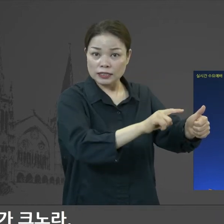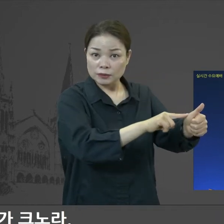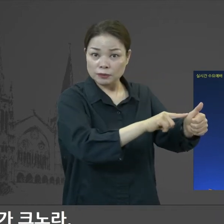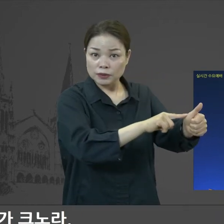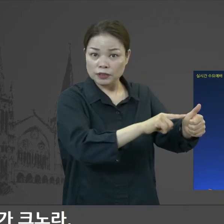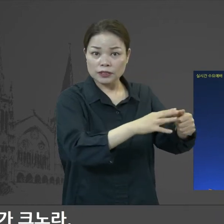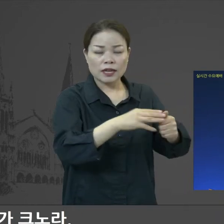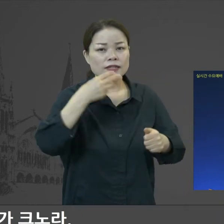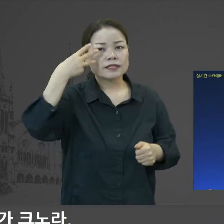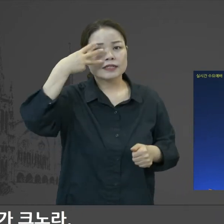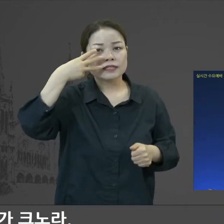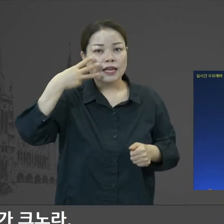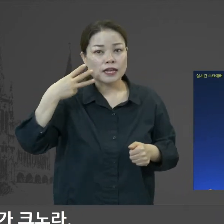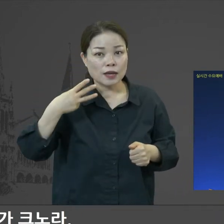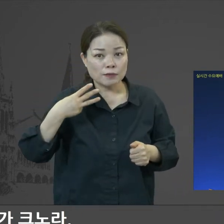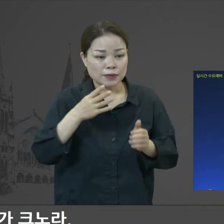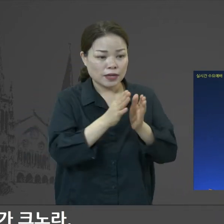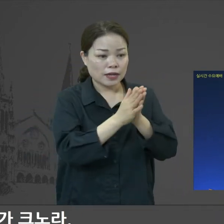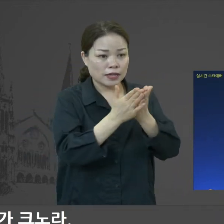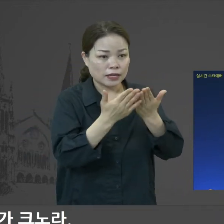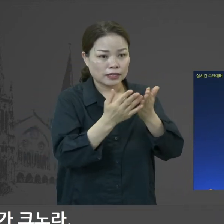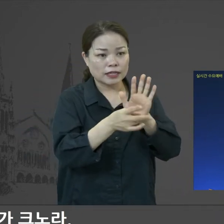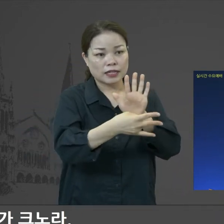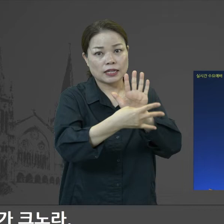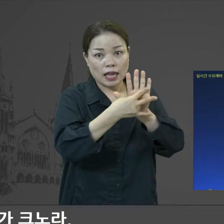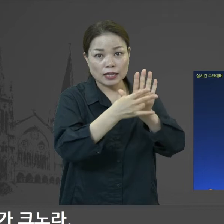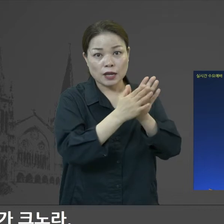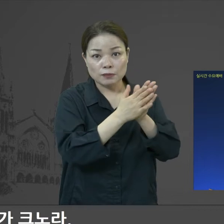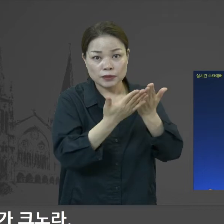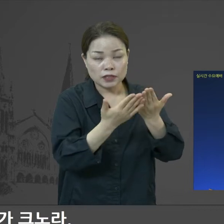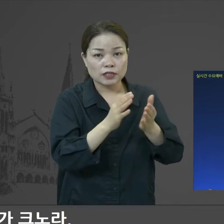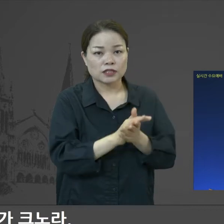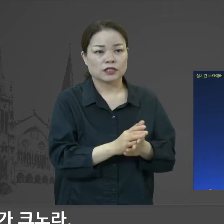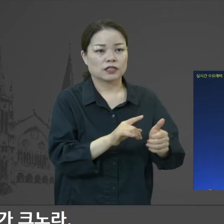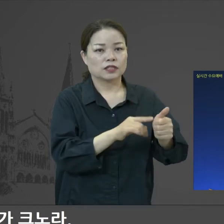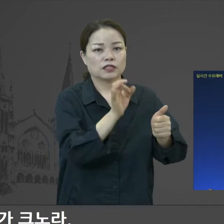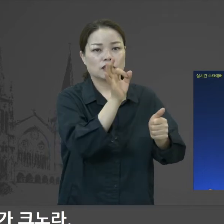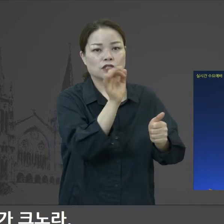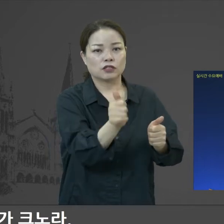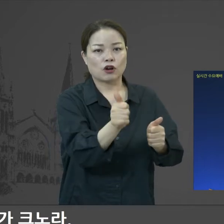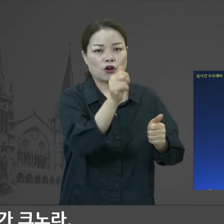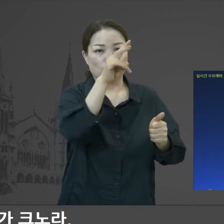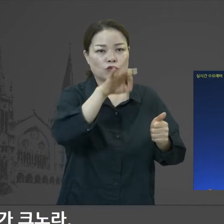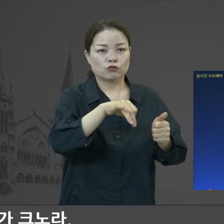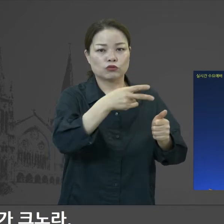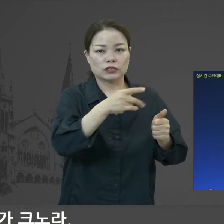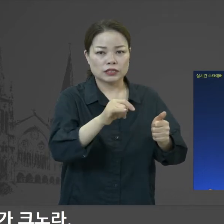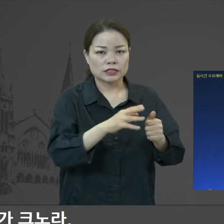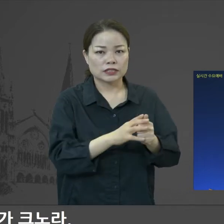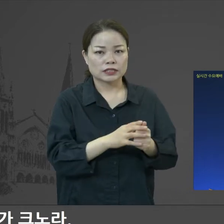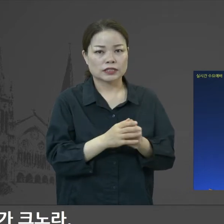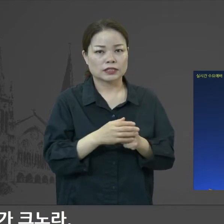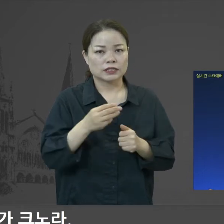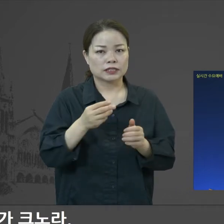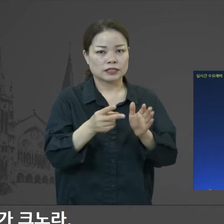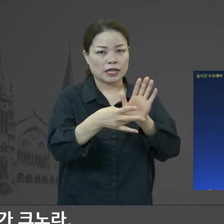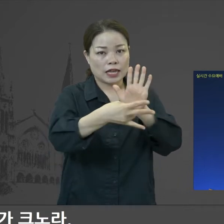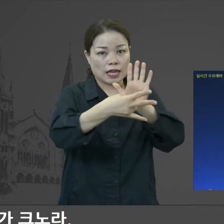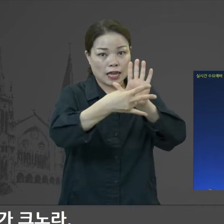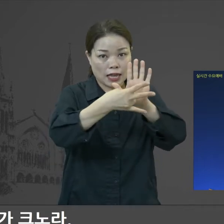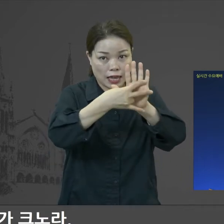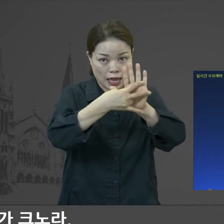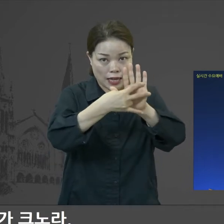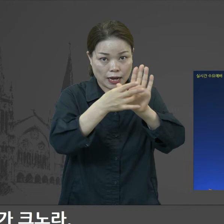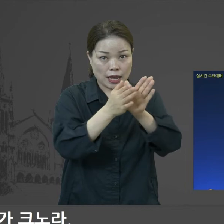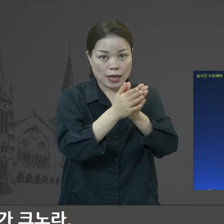예레미야의 여호야김의 스토리가 담겨져 있는데요, 그의 신하 여훗이라는 사람이 나타나는데 예레미야 36장